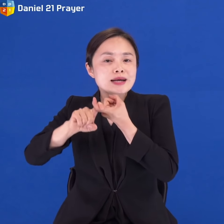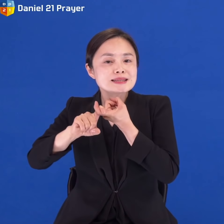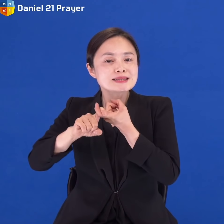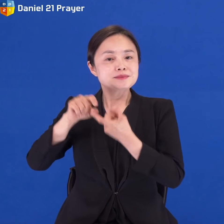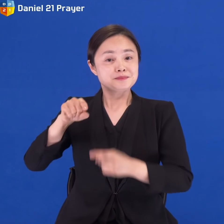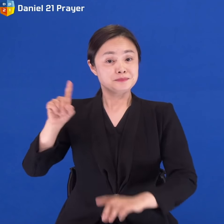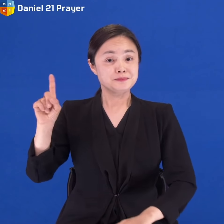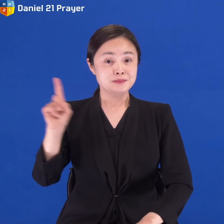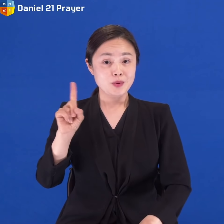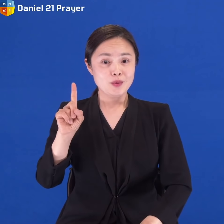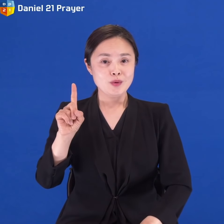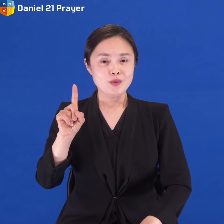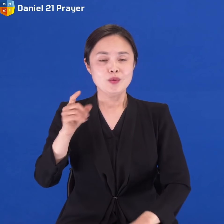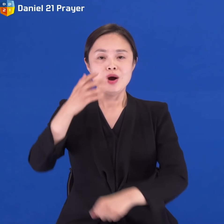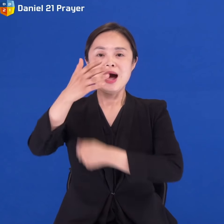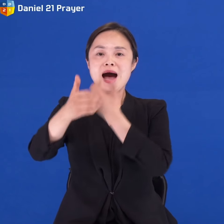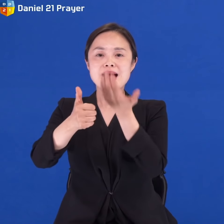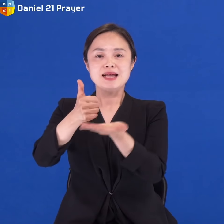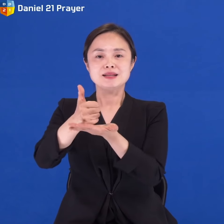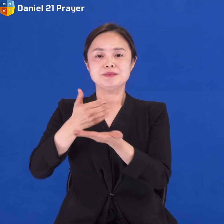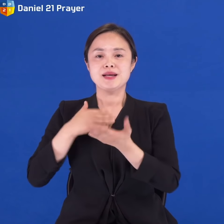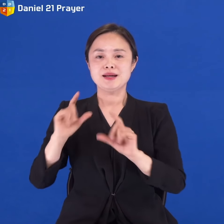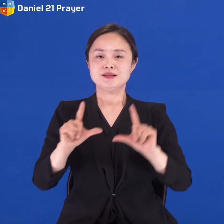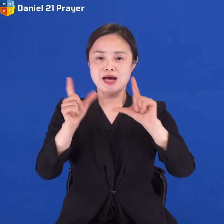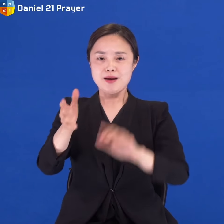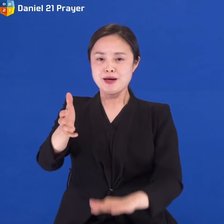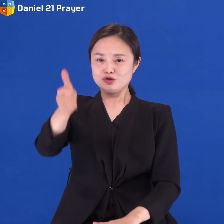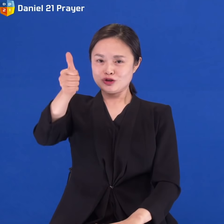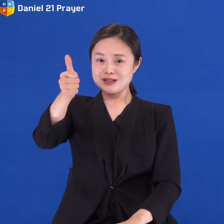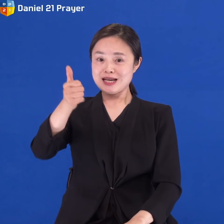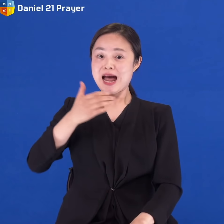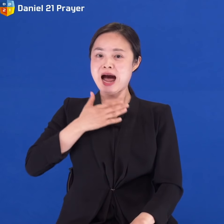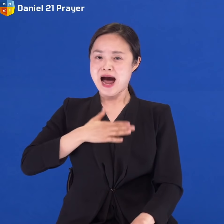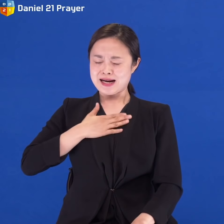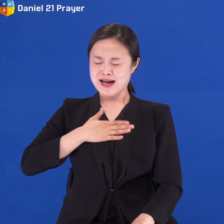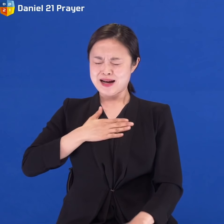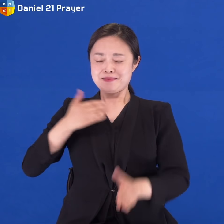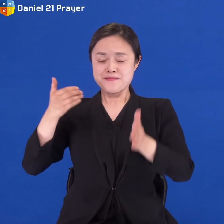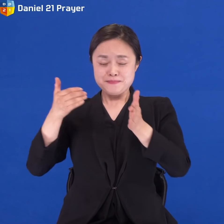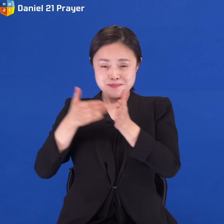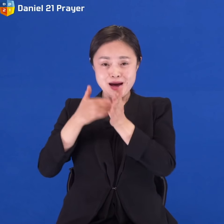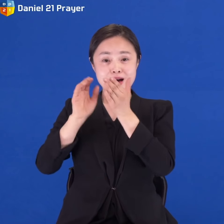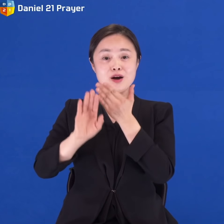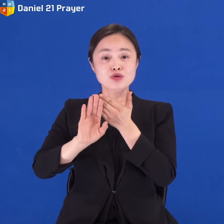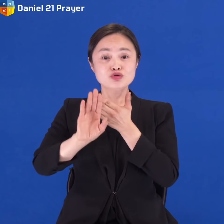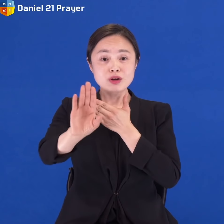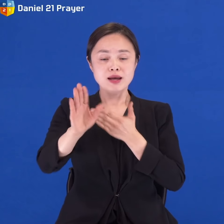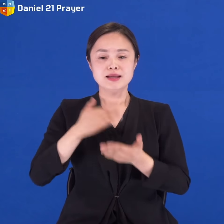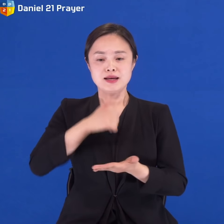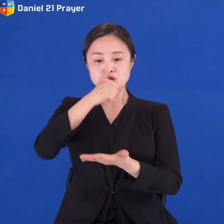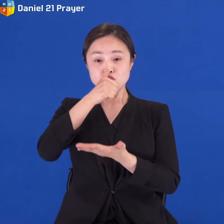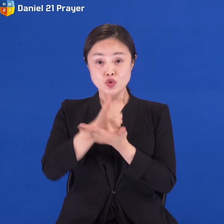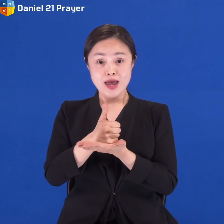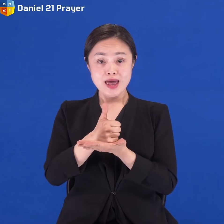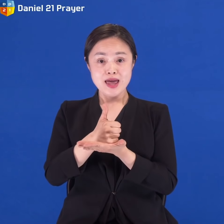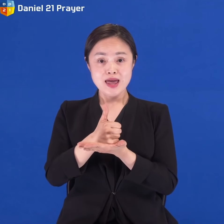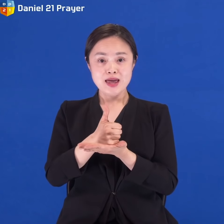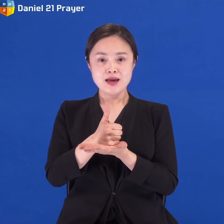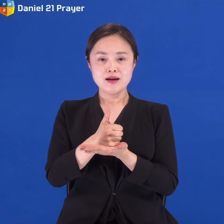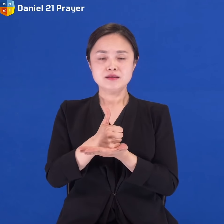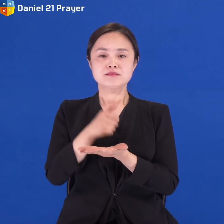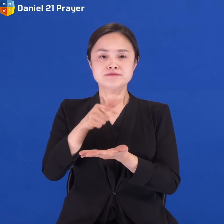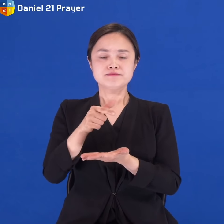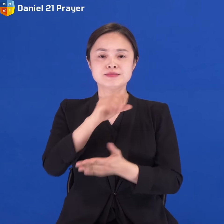알고 있는 이후에 나의 죄를 사신, 나의 죄성을 정말 십자가로 이겼다라고